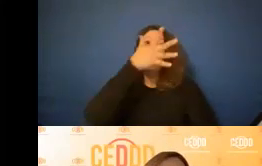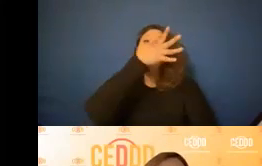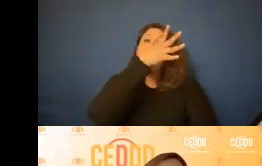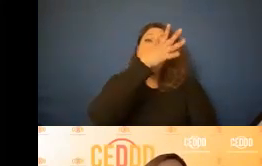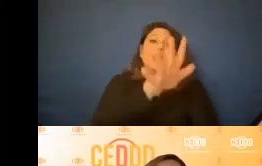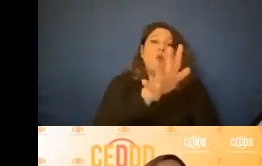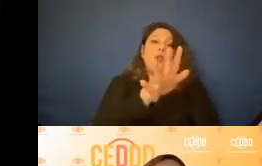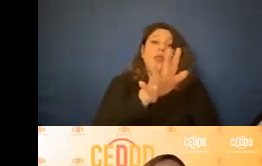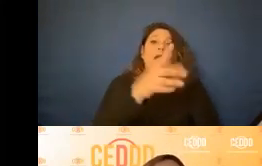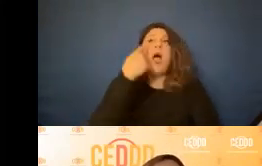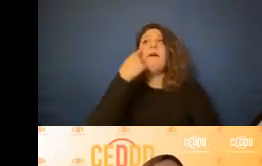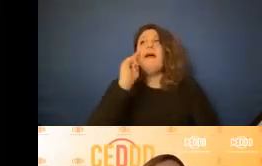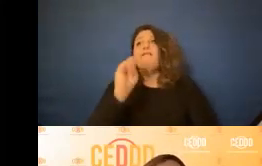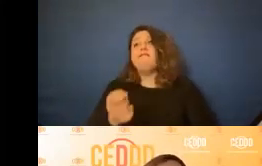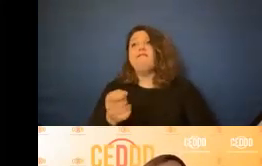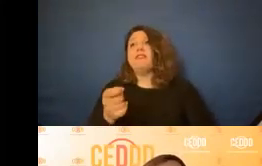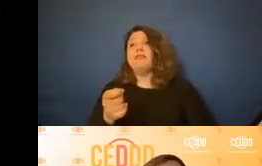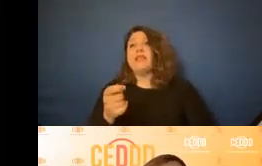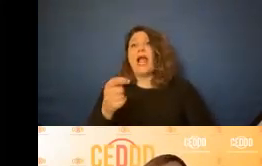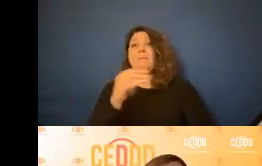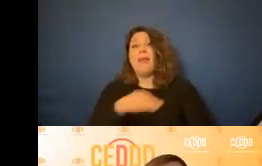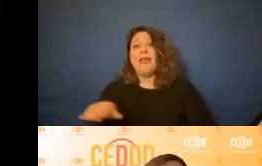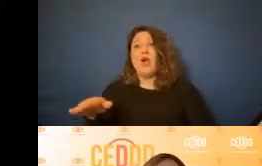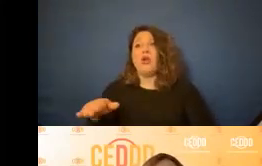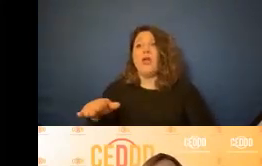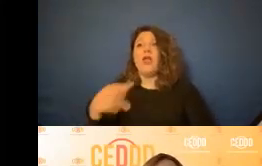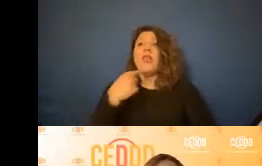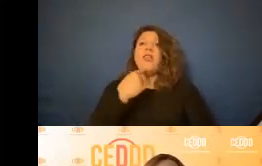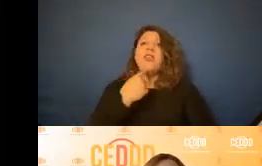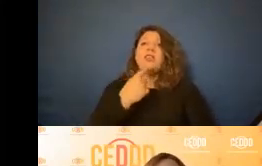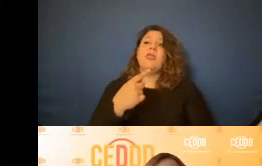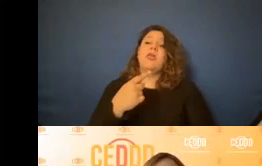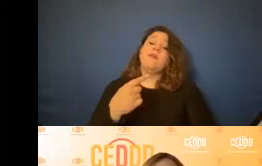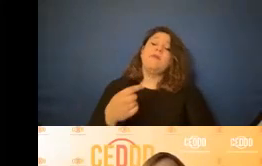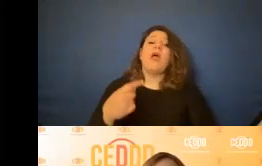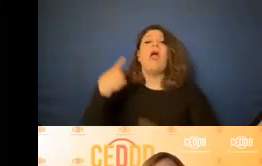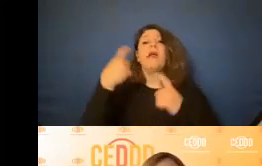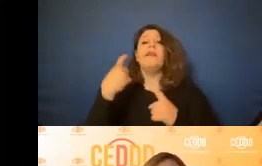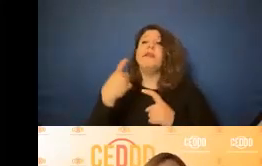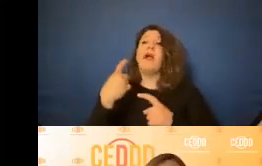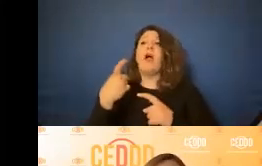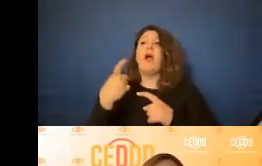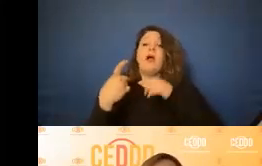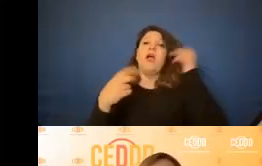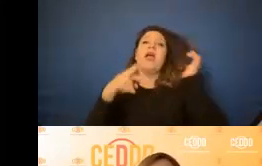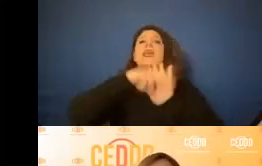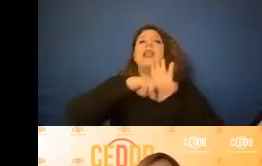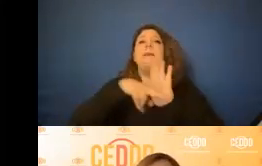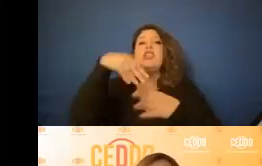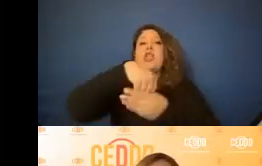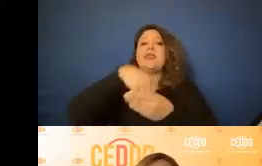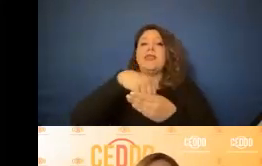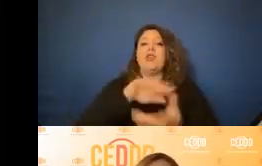llega Fiscalía de Menores al colegio y nos dicen en última instancia apliquen un régimen de reglamento interior. ¿Qué es lo que dicen cuando está